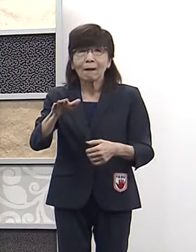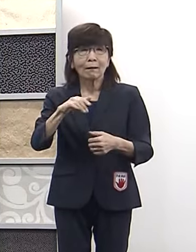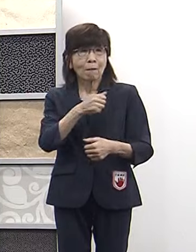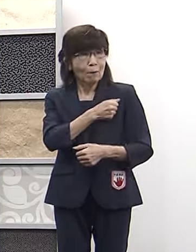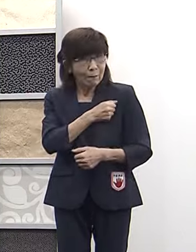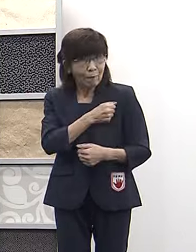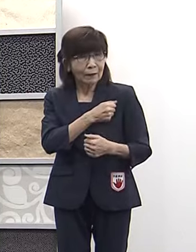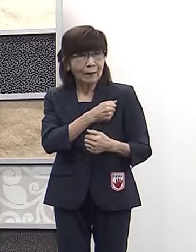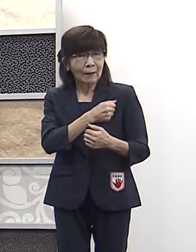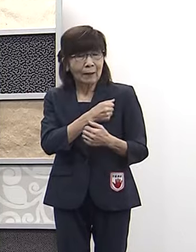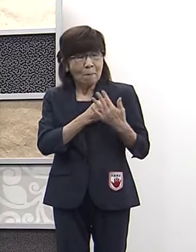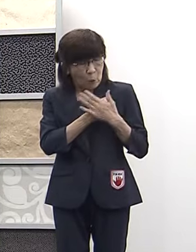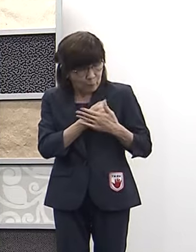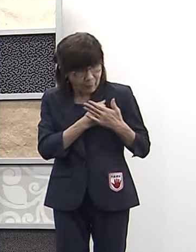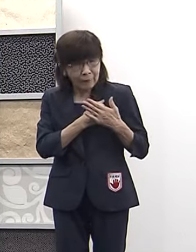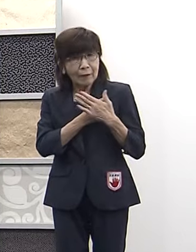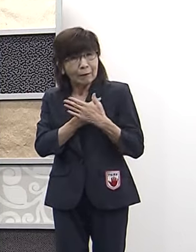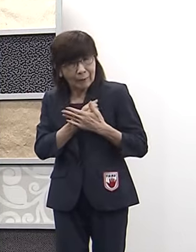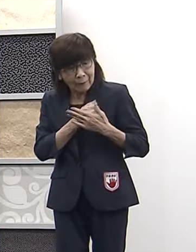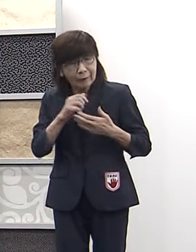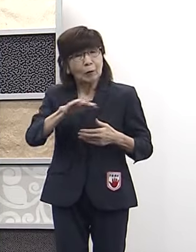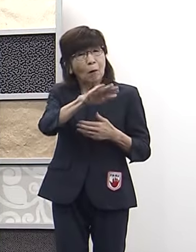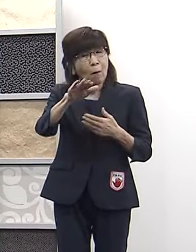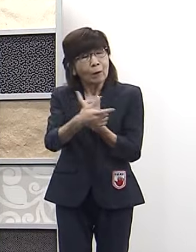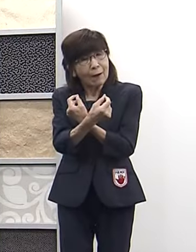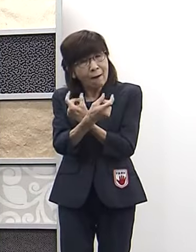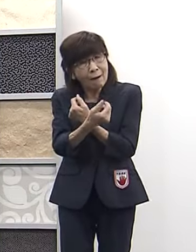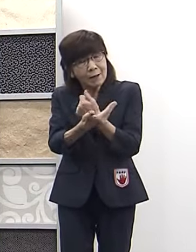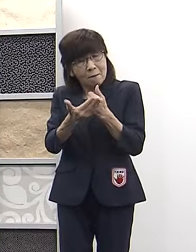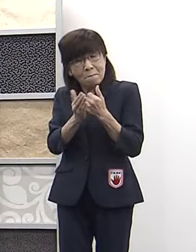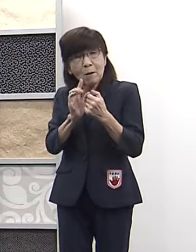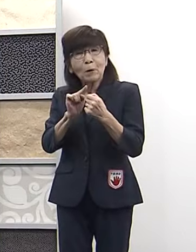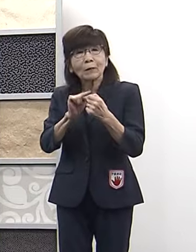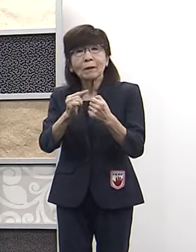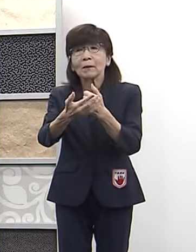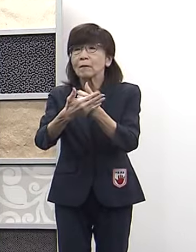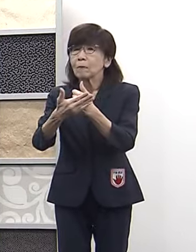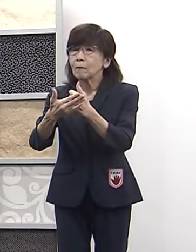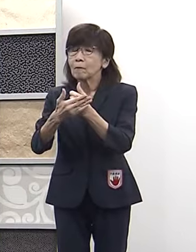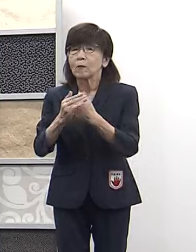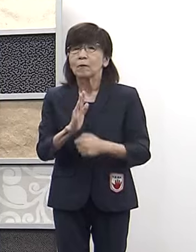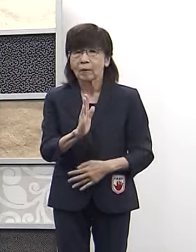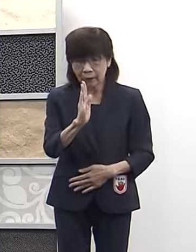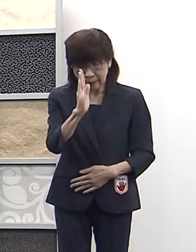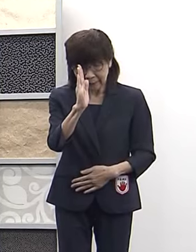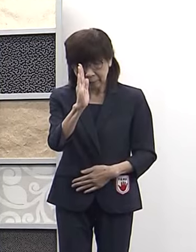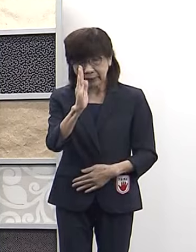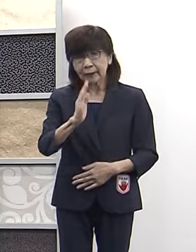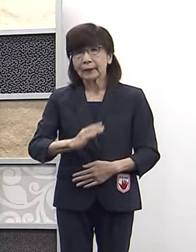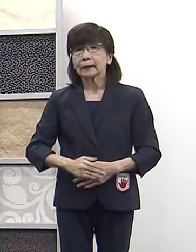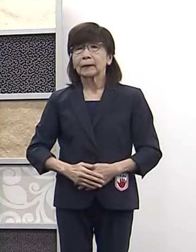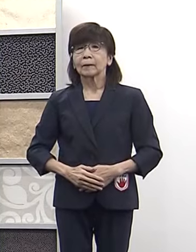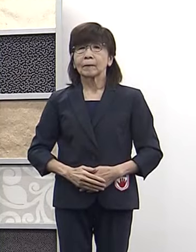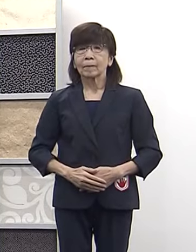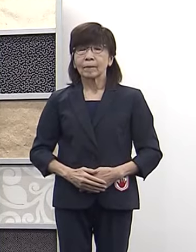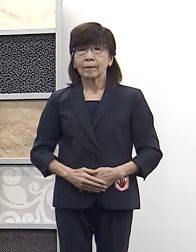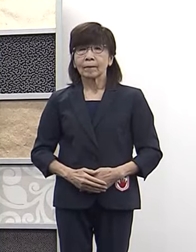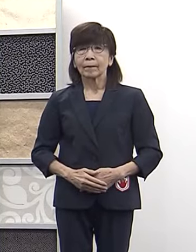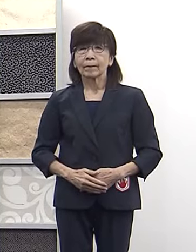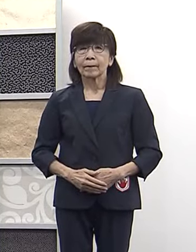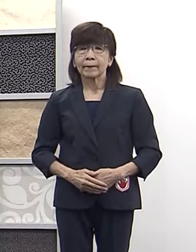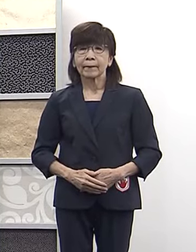な命、みんながみんなで守っていけるようにですね、ご協力を賜りますようお願いを申し上げます。